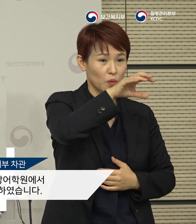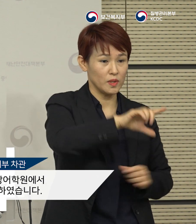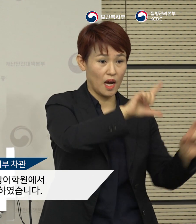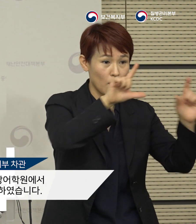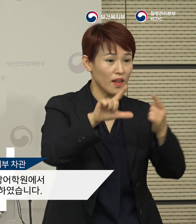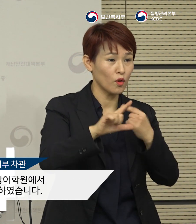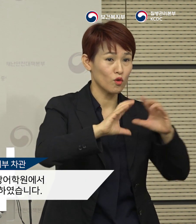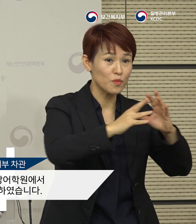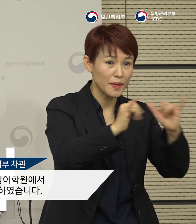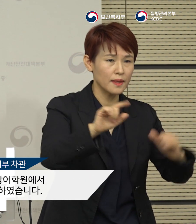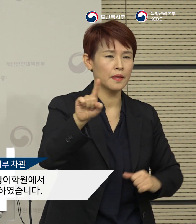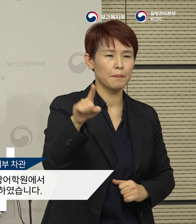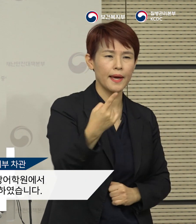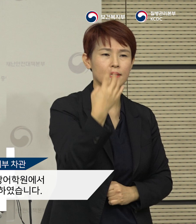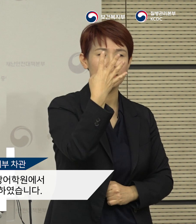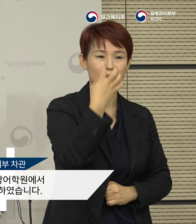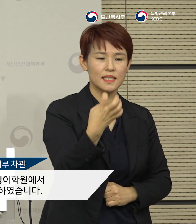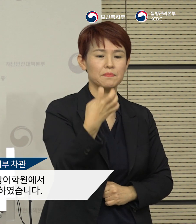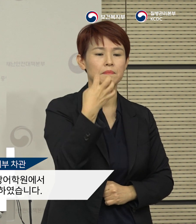생활하고 계시던 국민들